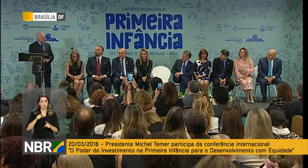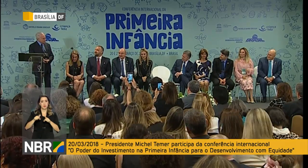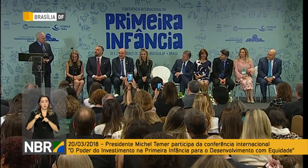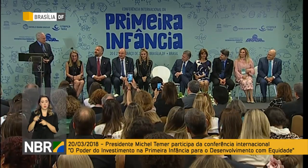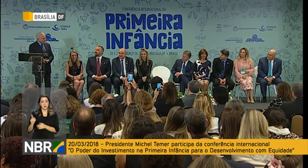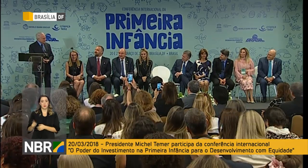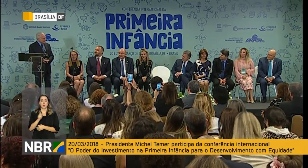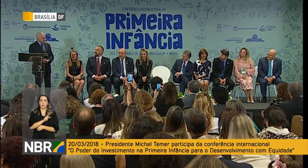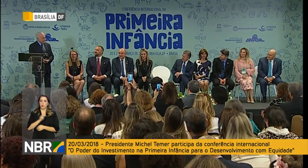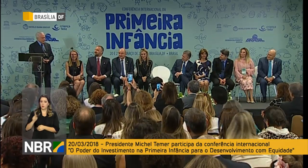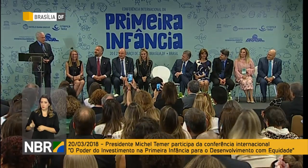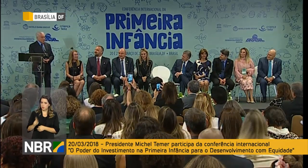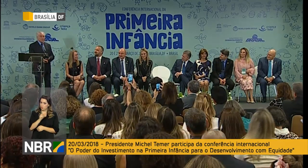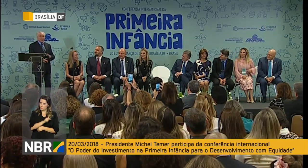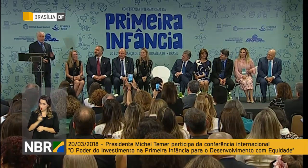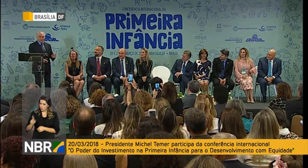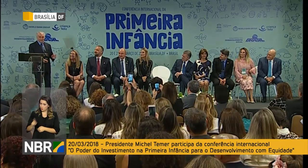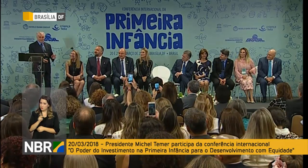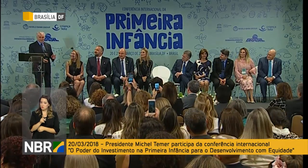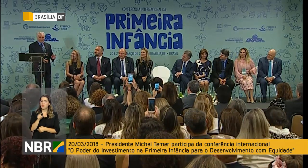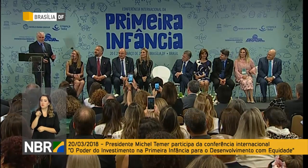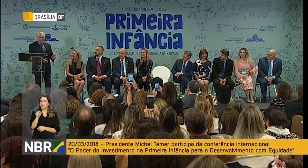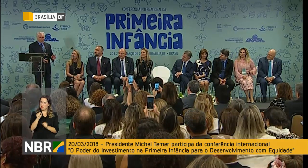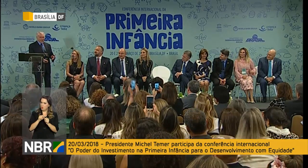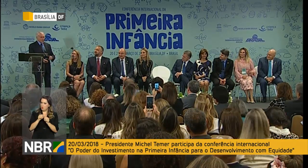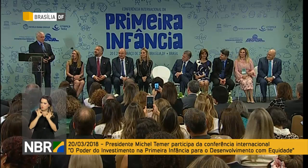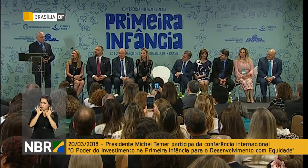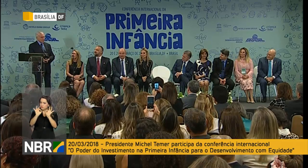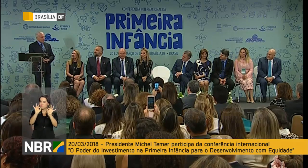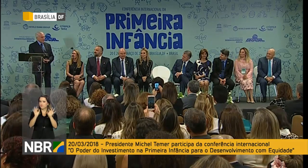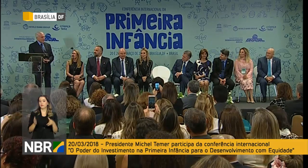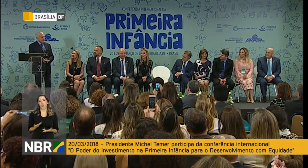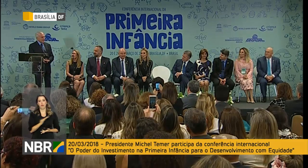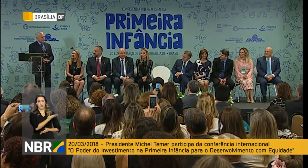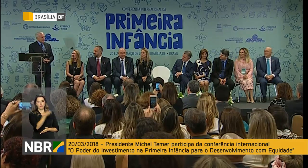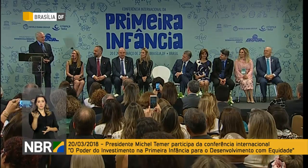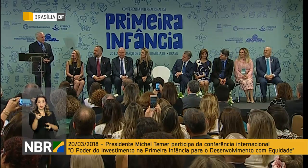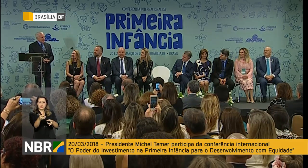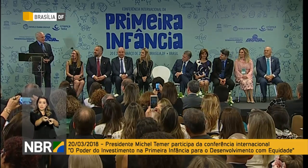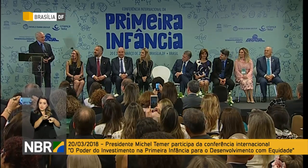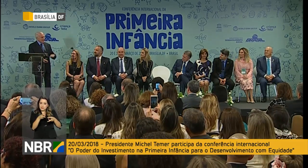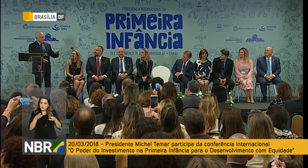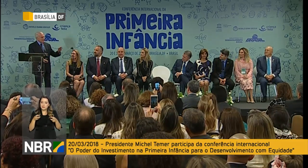funções de professor. E o fez. Puderam todos perceber,